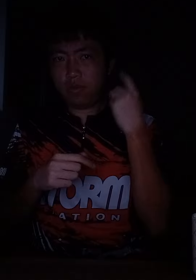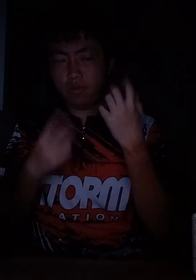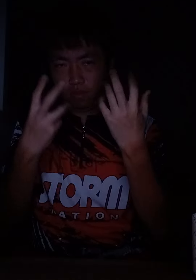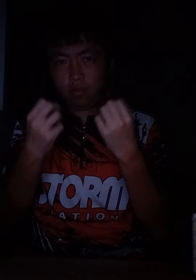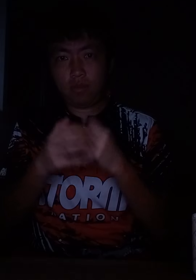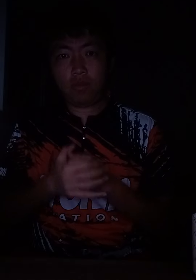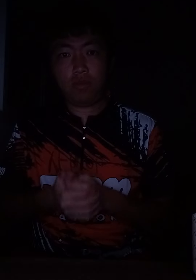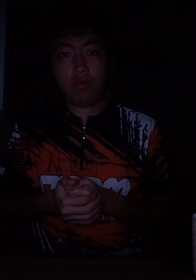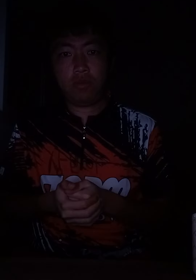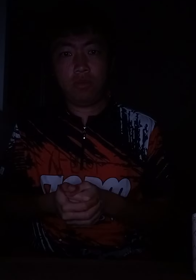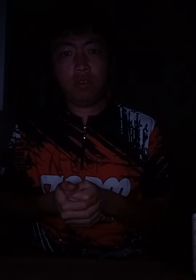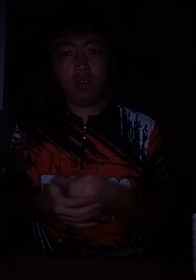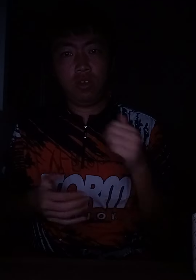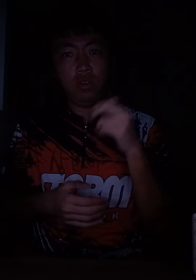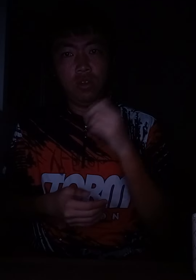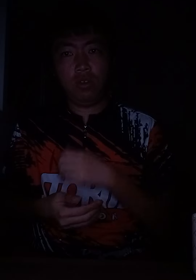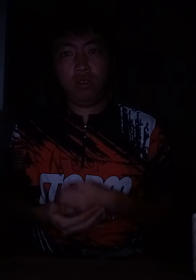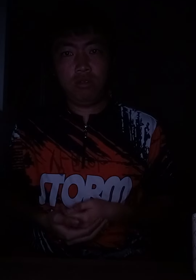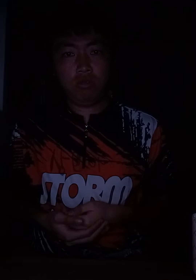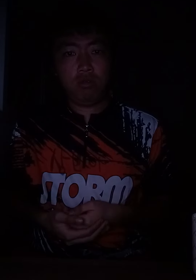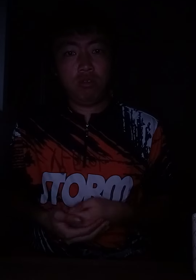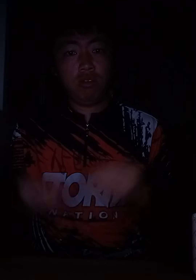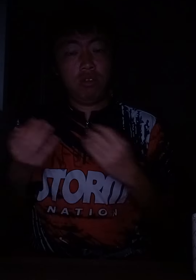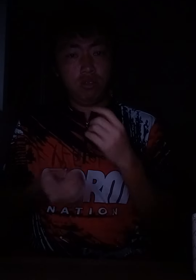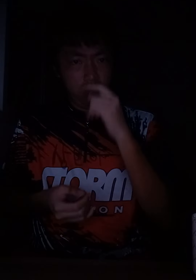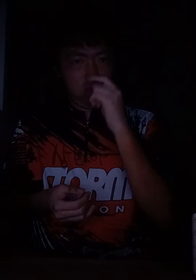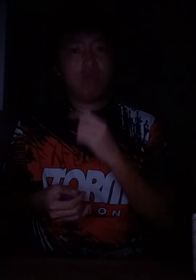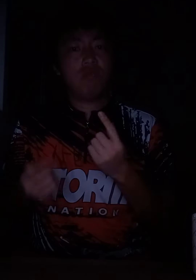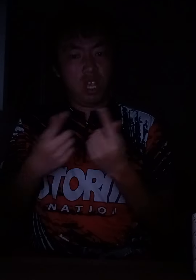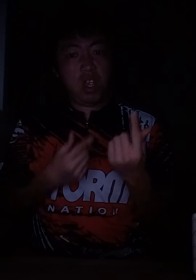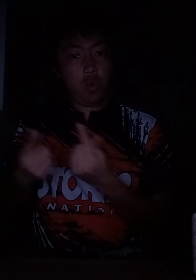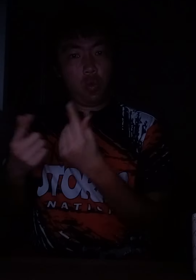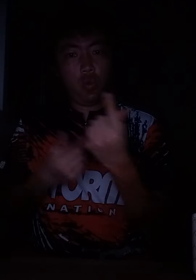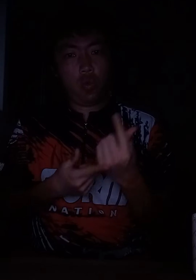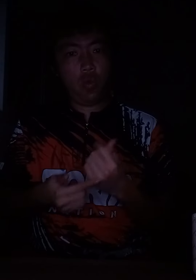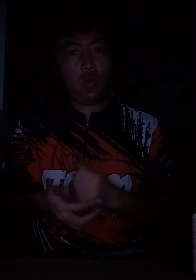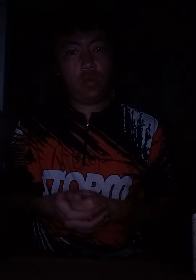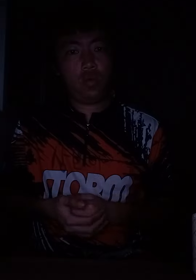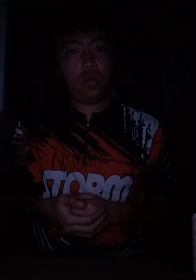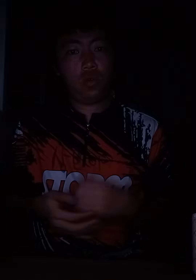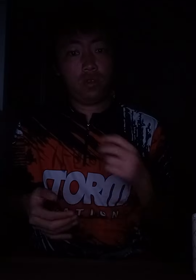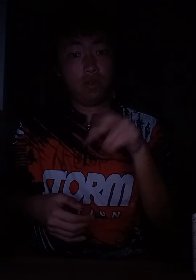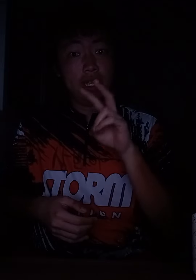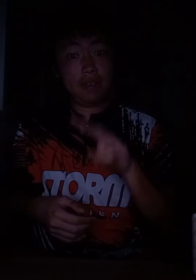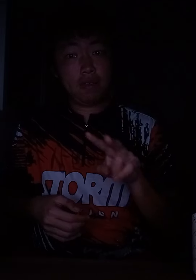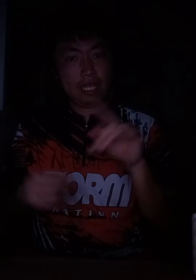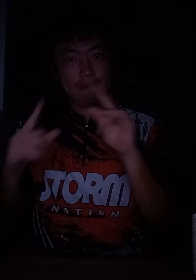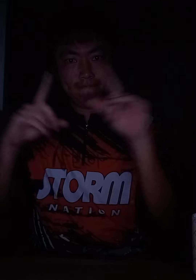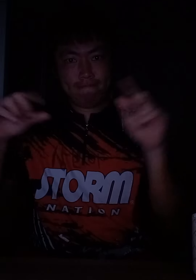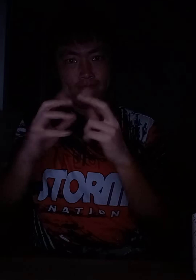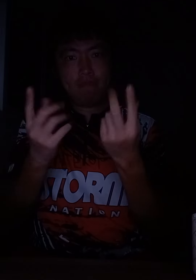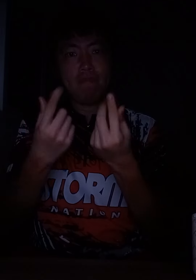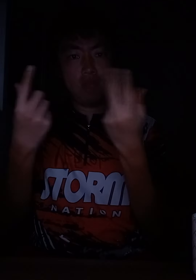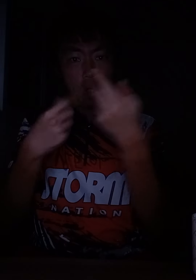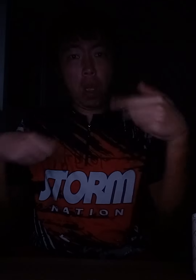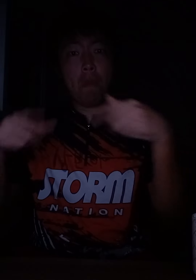예. 없는 게 좋죠. 최소화되는 게 좋은 거고요. 그런데 다음 달 13일부터 대중교통 안에서 마스크